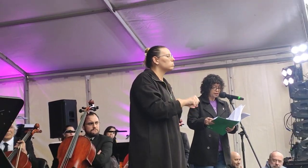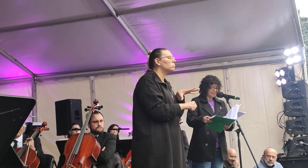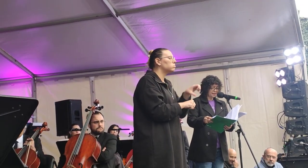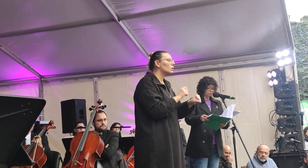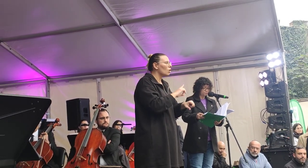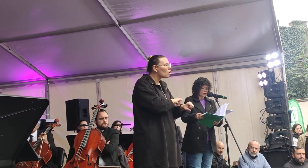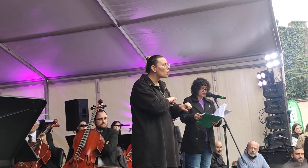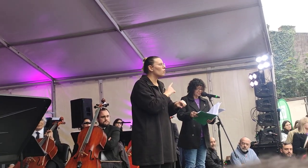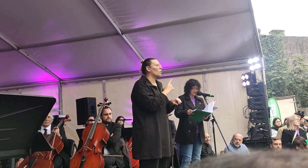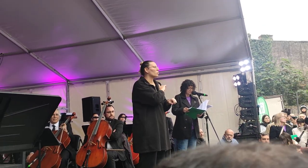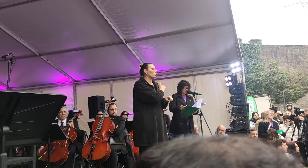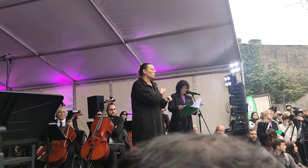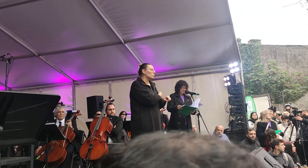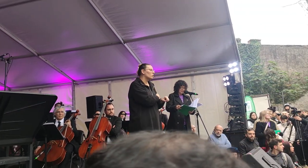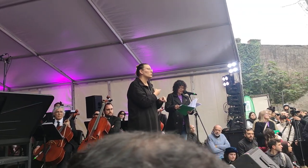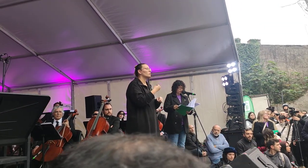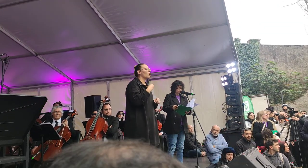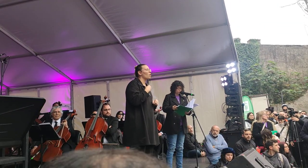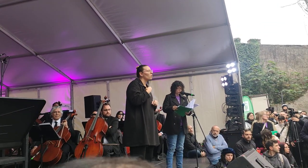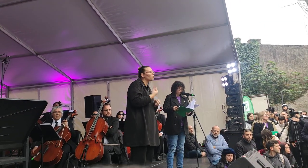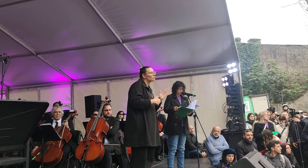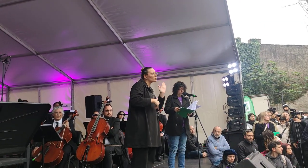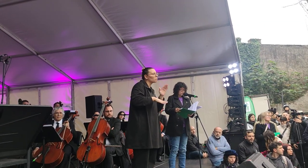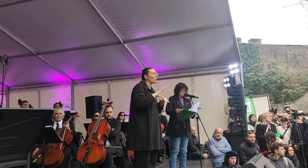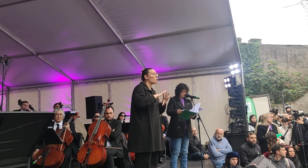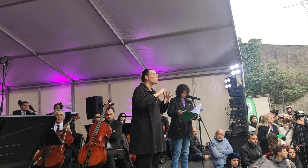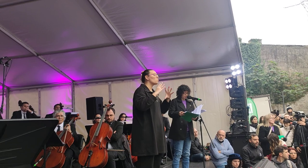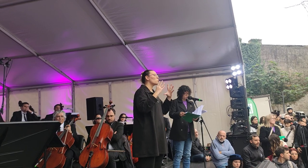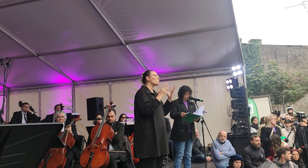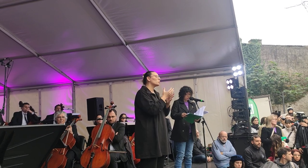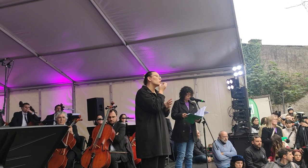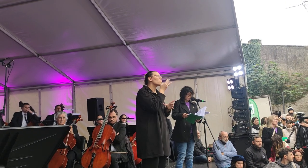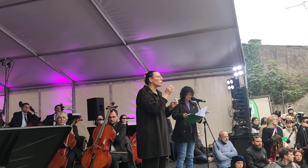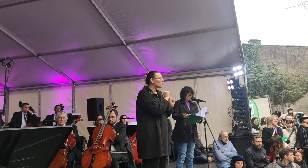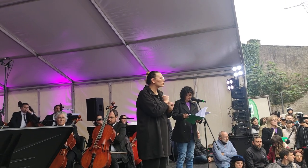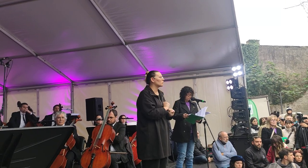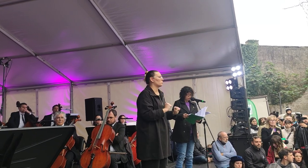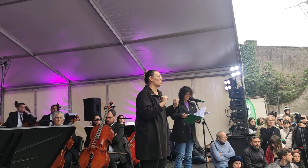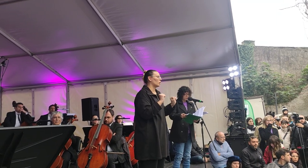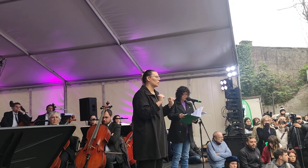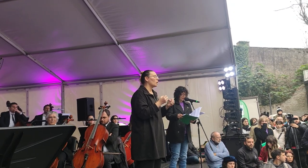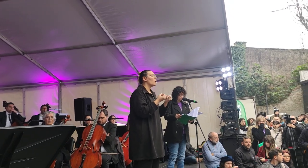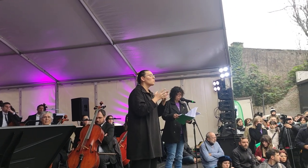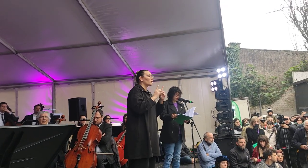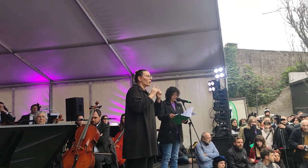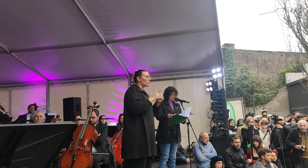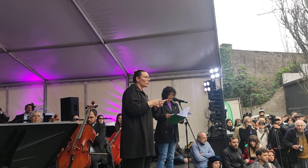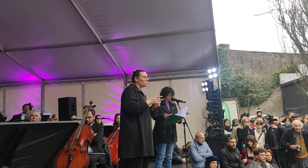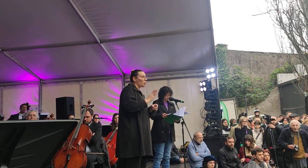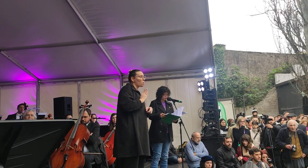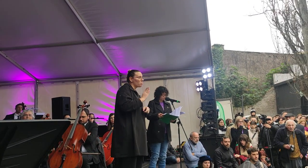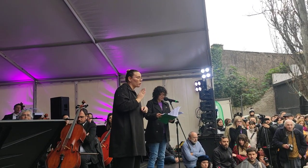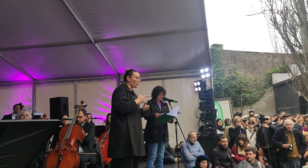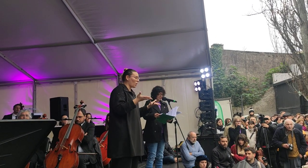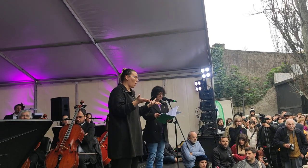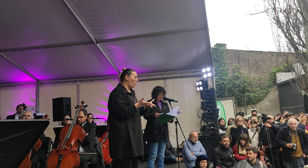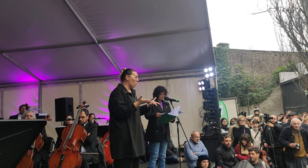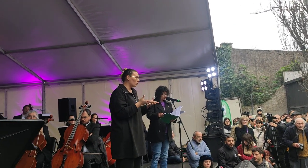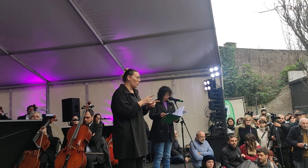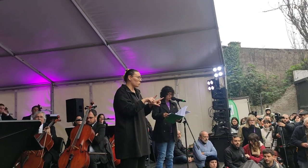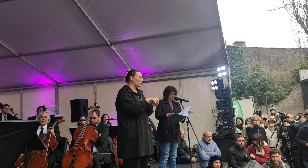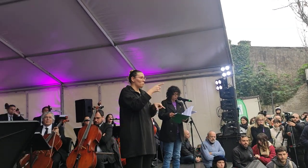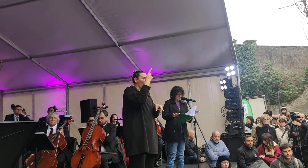nos refuerza la confianza en que un mundo mejor es posible, porque también hay mujeres que hoy, como